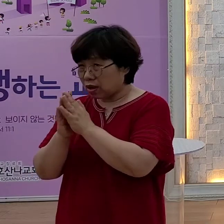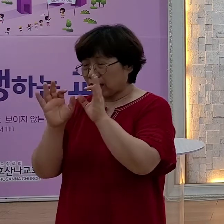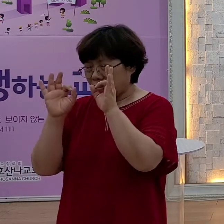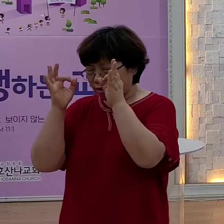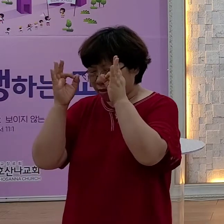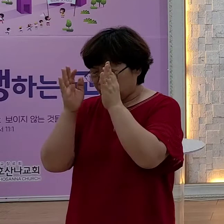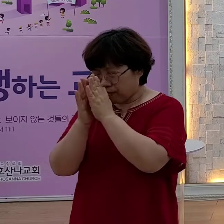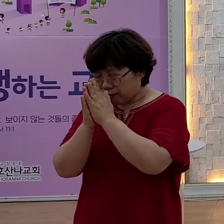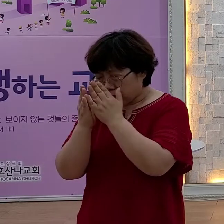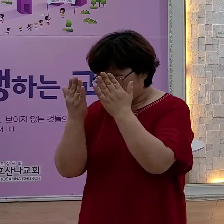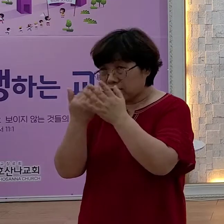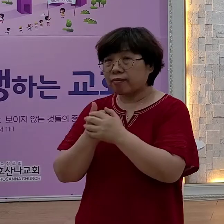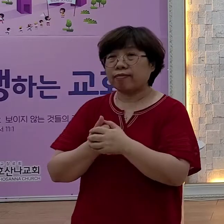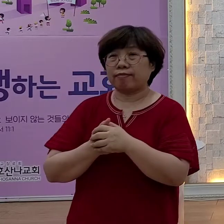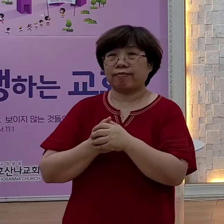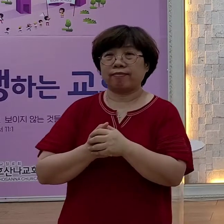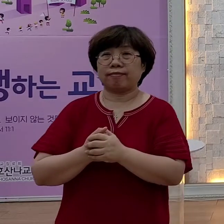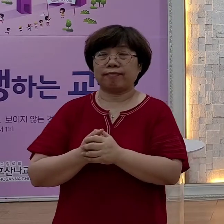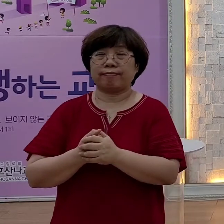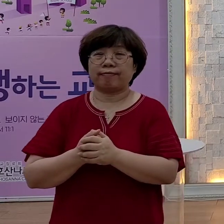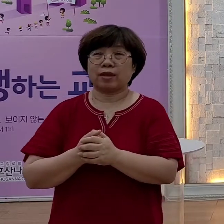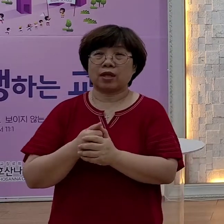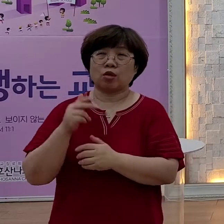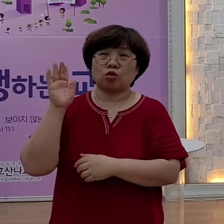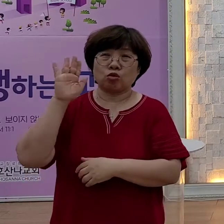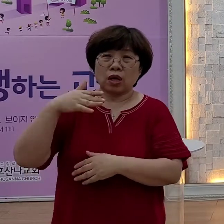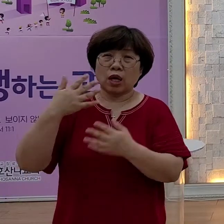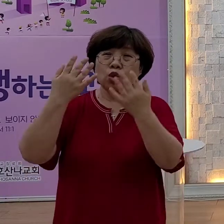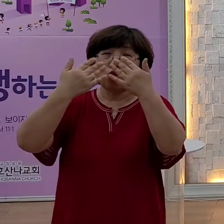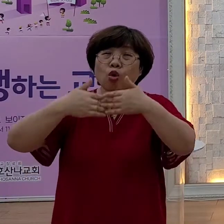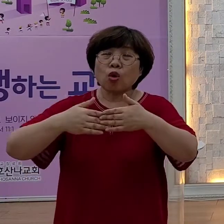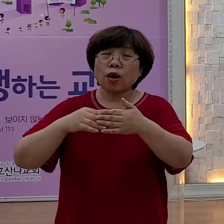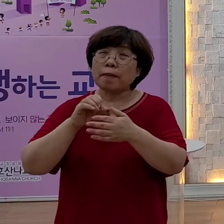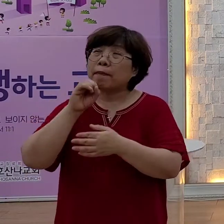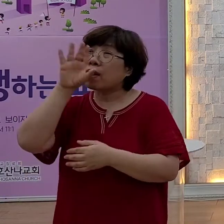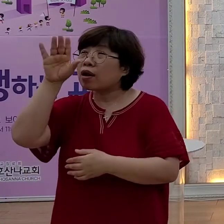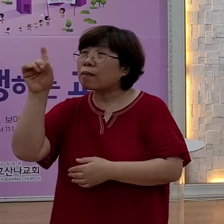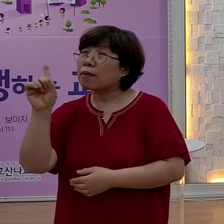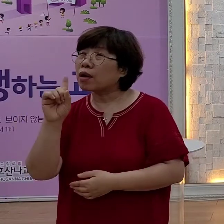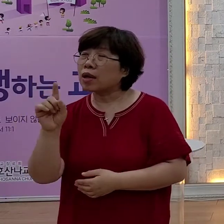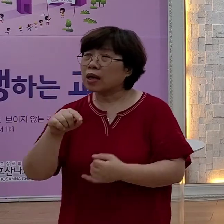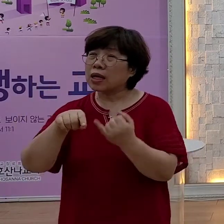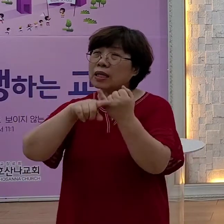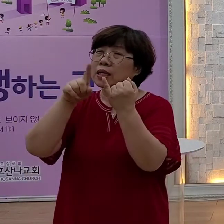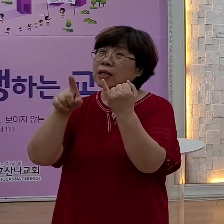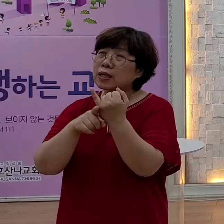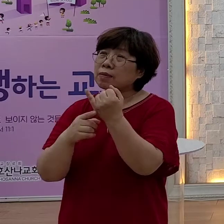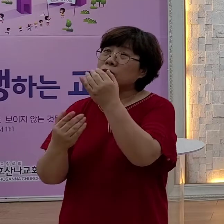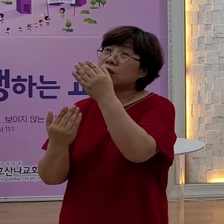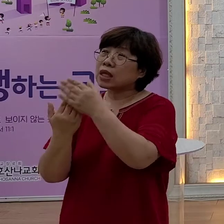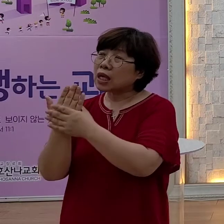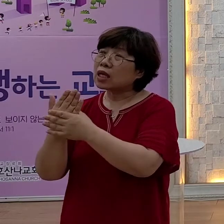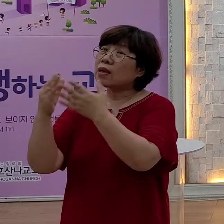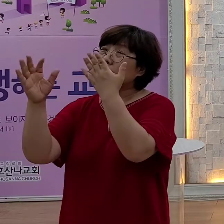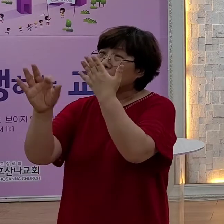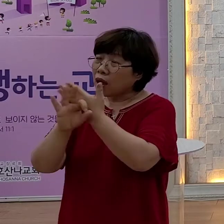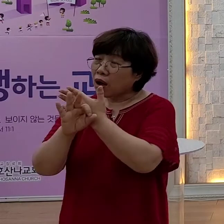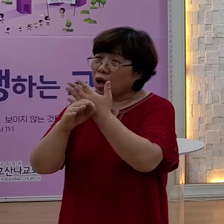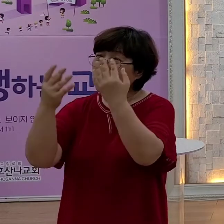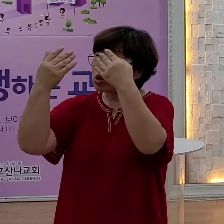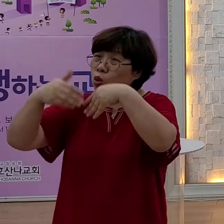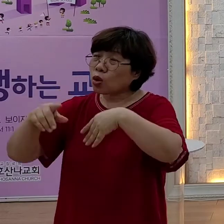됩니다. 그러면서 조건을 달았어요. 한나가 뭐라고 했습니까? 만약에